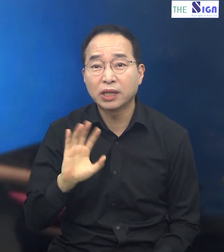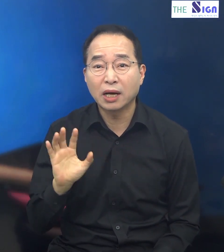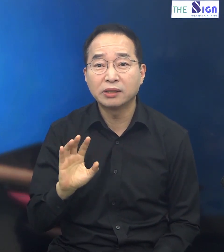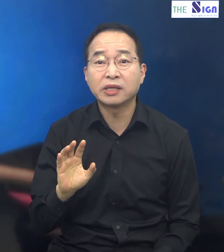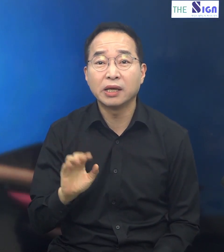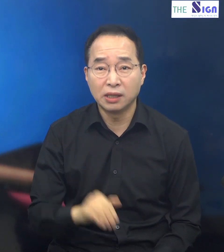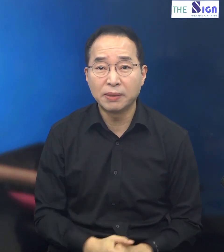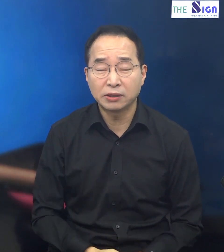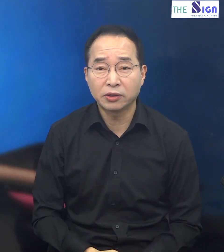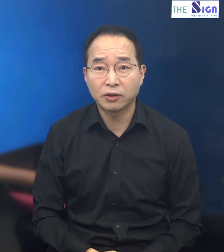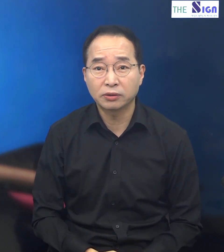우리나라는 제1만 써요.